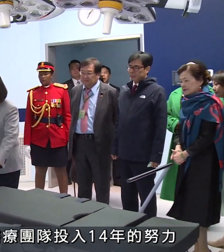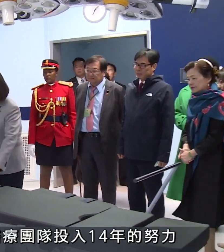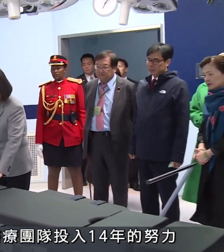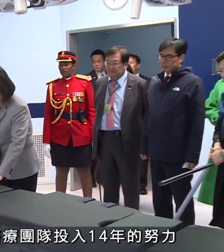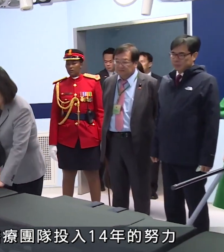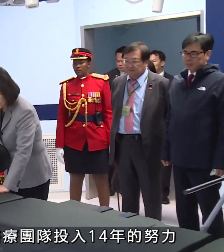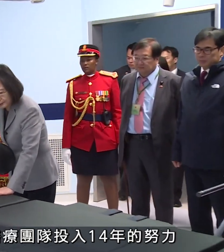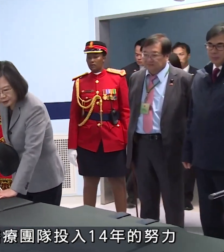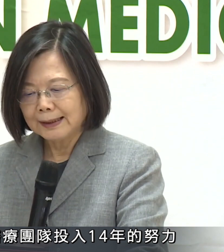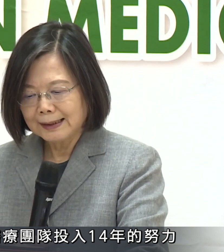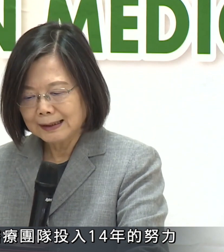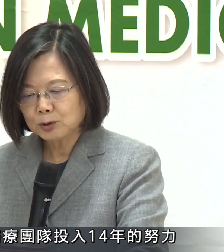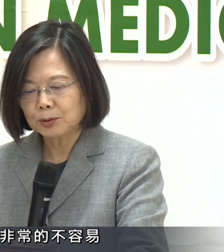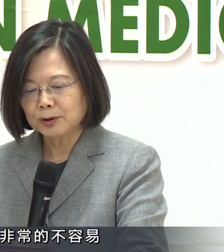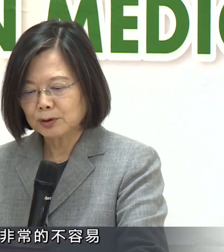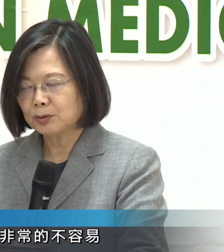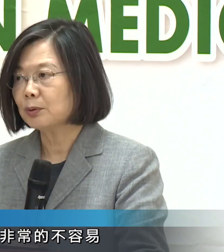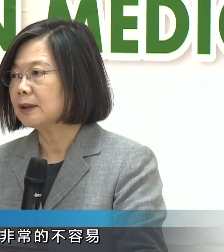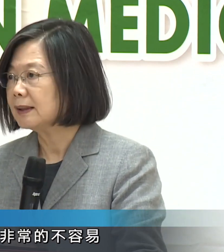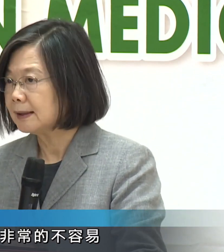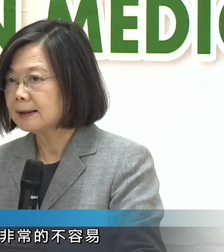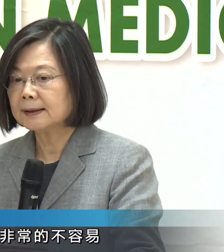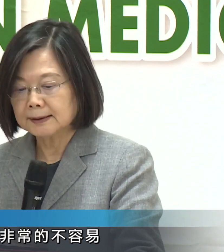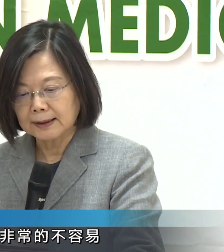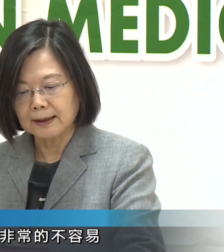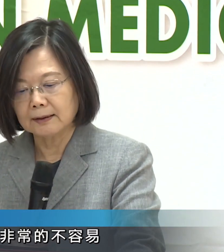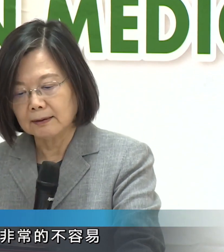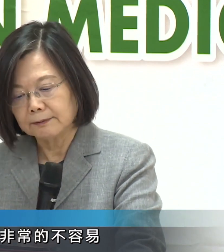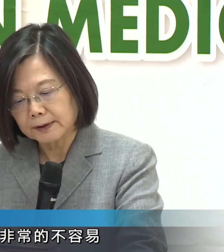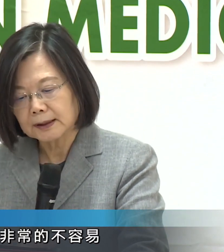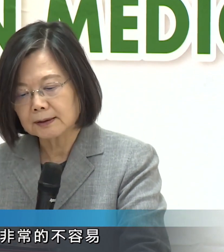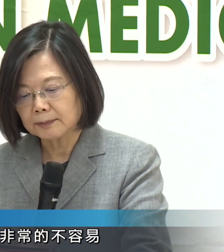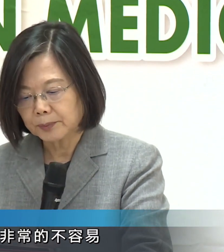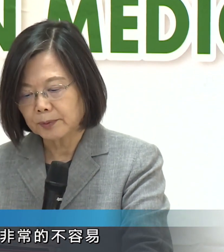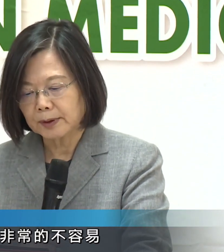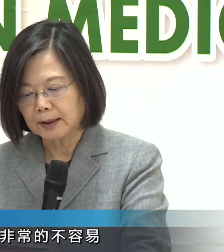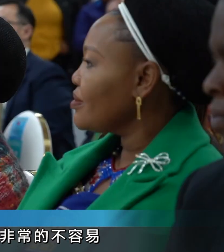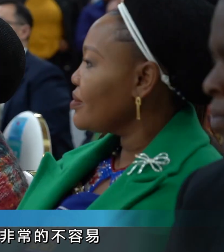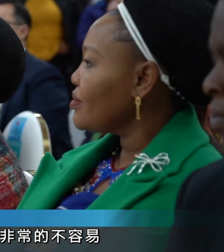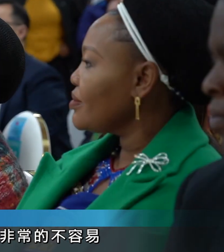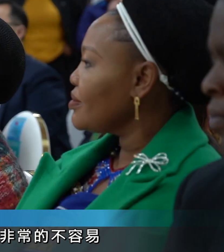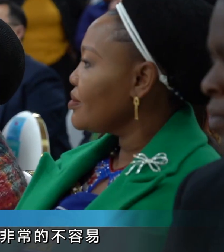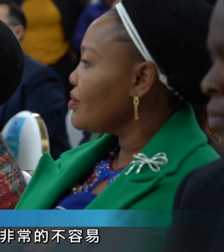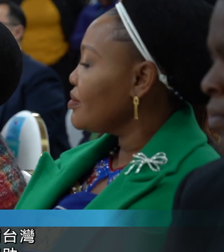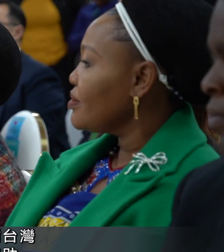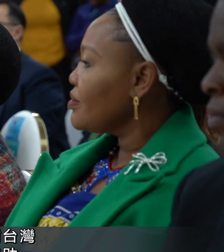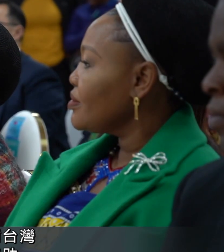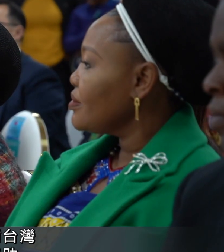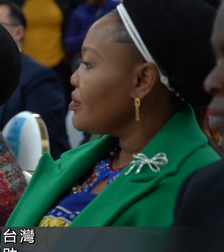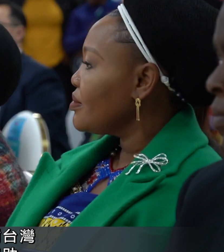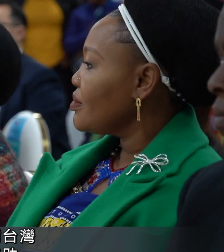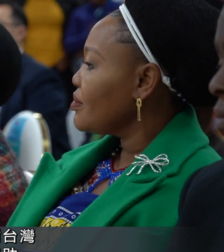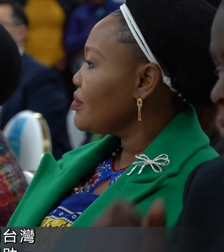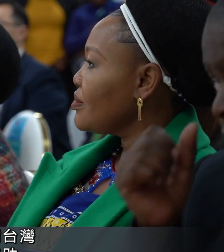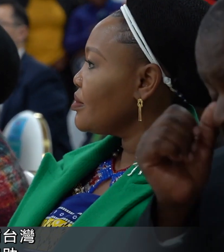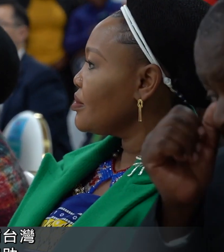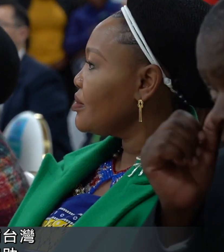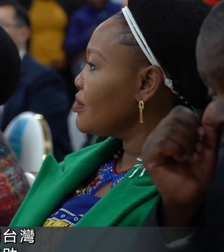14年的努力， 一做就做了14年，非常的不容易。 史国卫生部长感谢台湾在疫情期间大力协